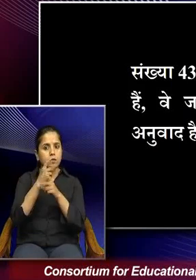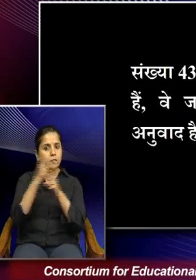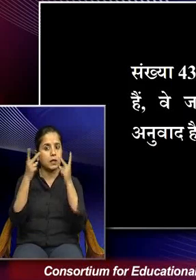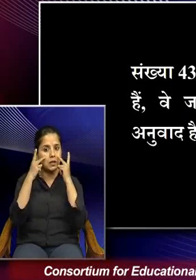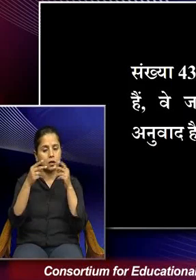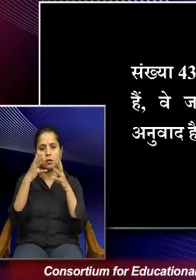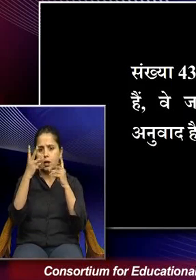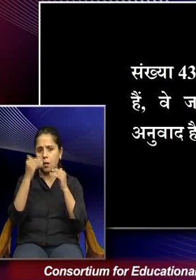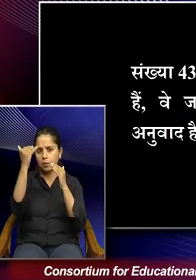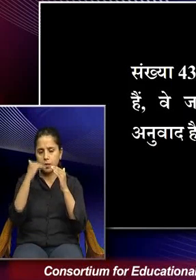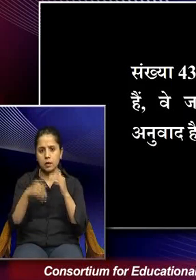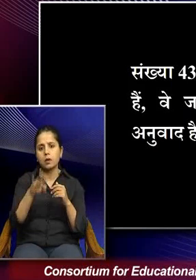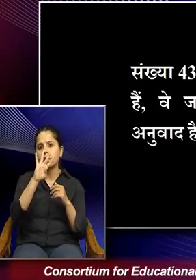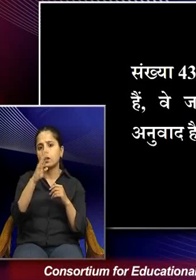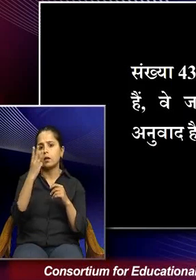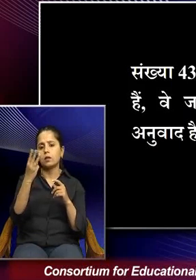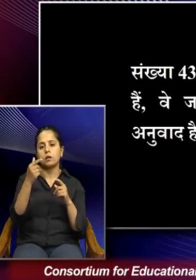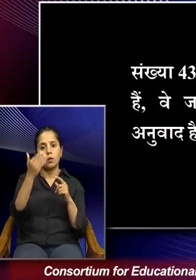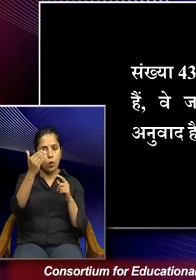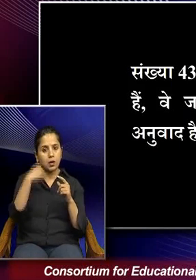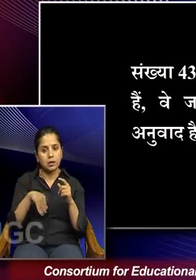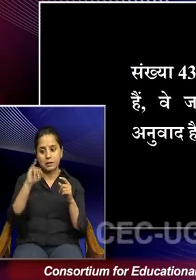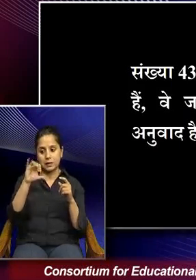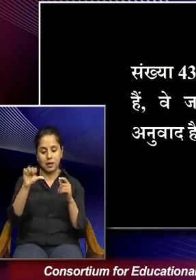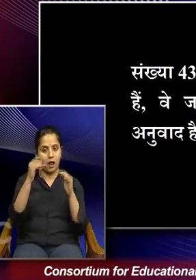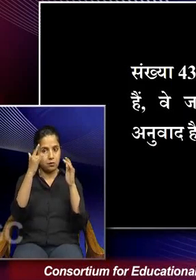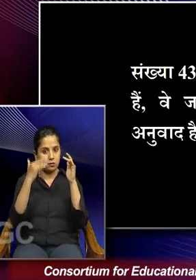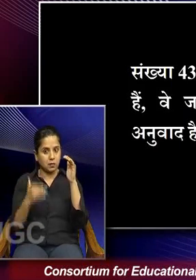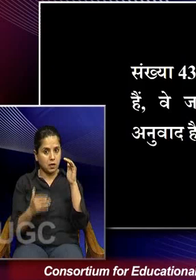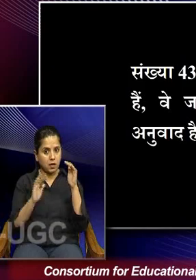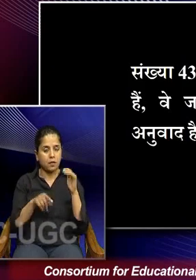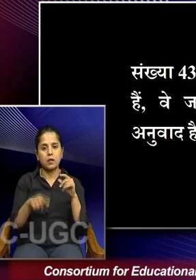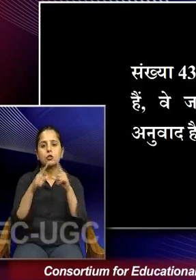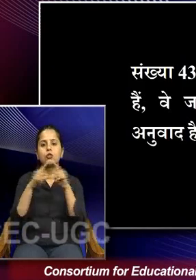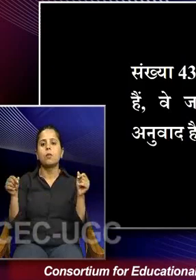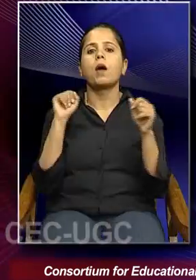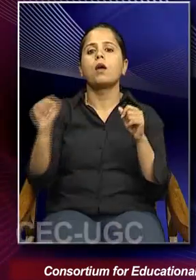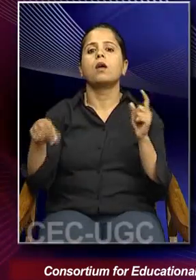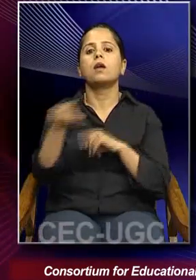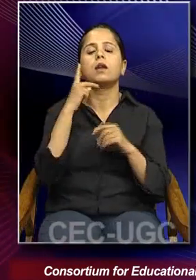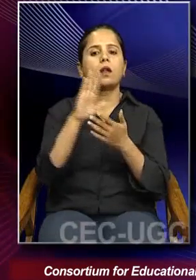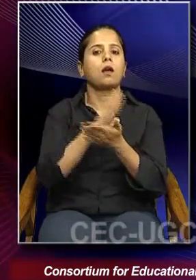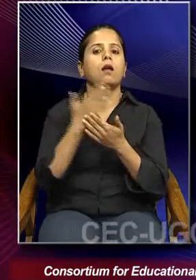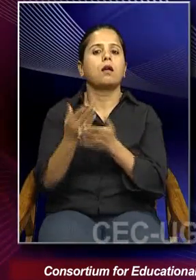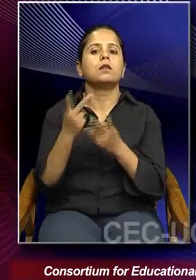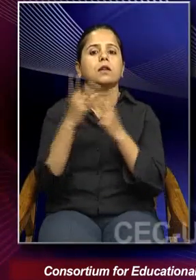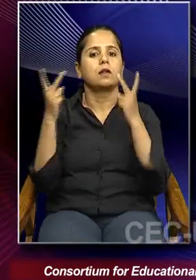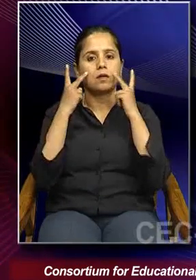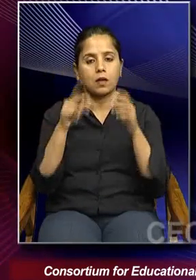संख्या 43 से 59 तक जो कविताएं लिखी गई हैं वह जापानी कविताओं के अनुवाद है